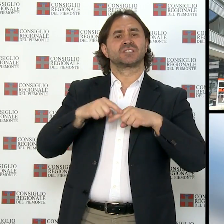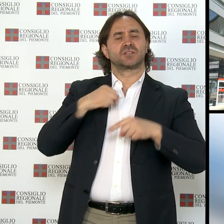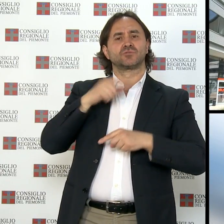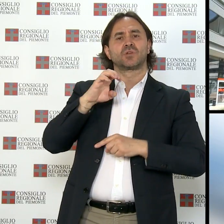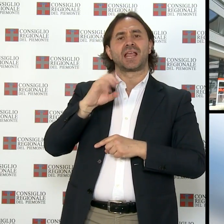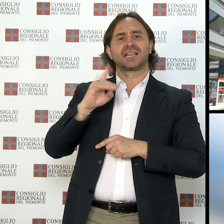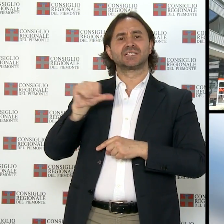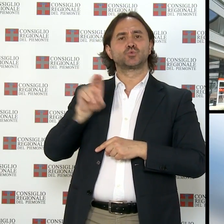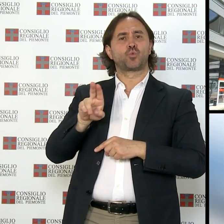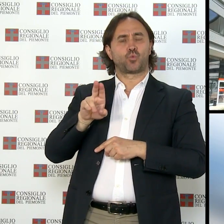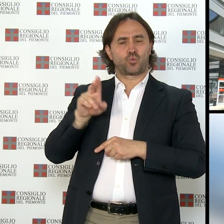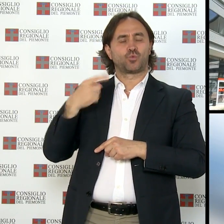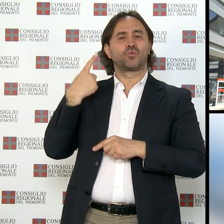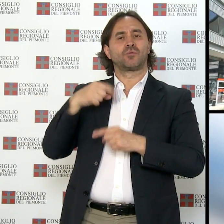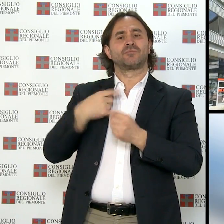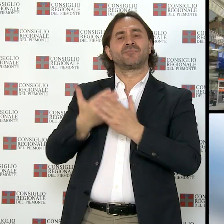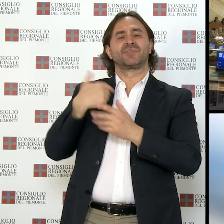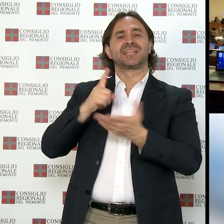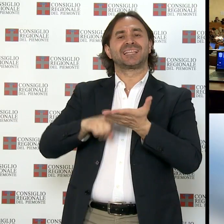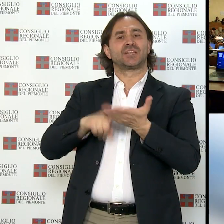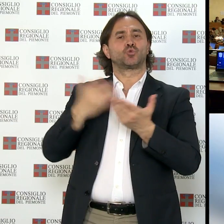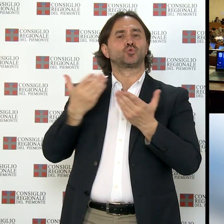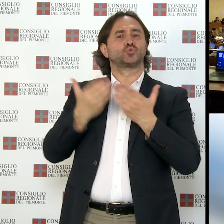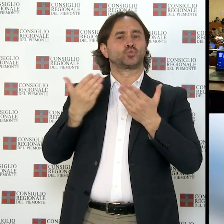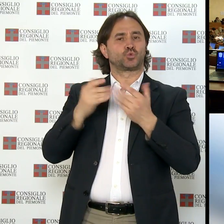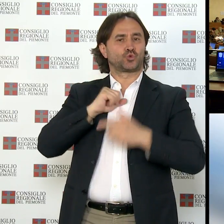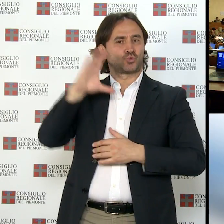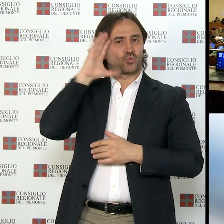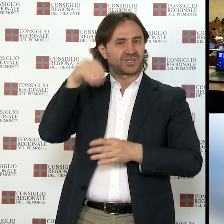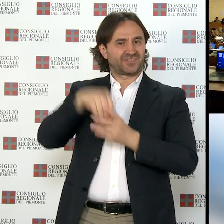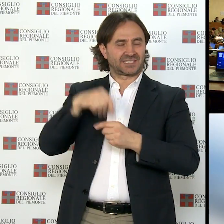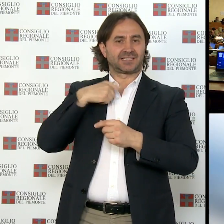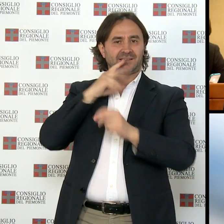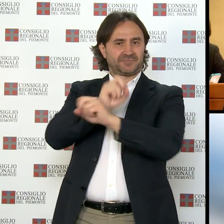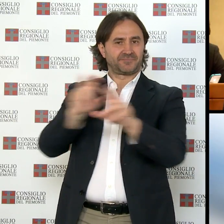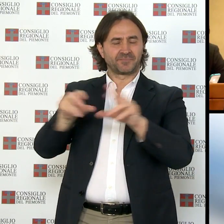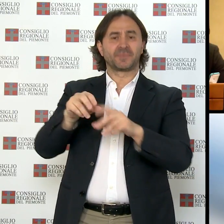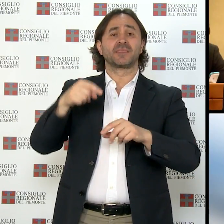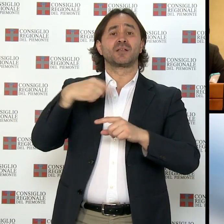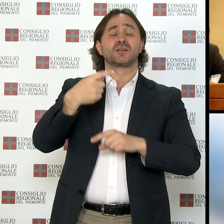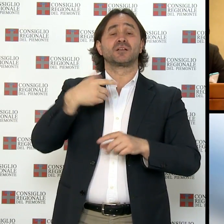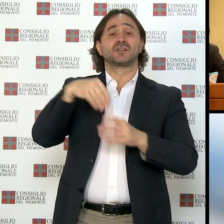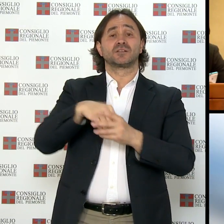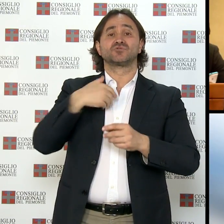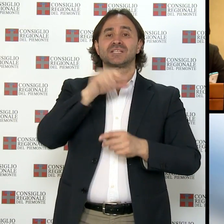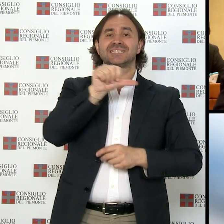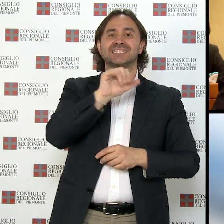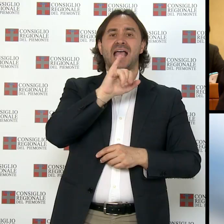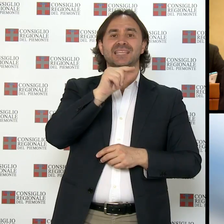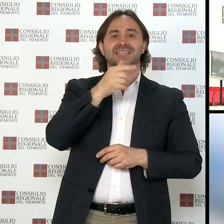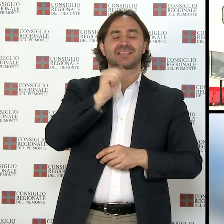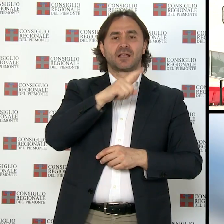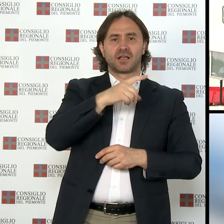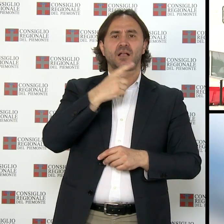dell'EDISU, ente per il diritto allo studio universitario. Comunicazione in consiglio anche da parte dell'assessore alla sanità Antonio Saitta, che